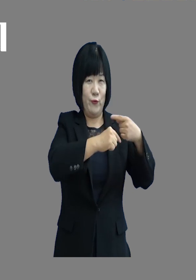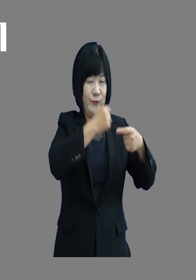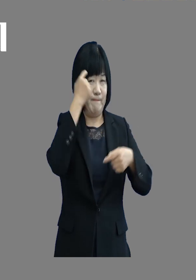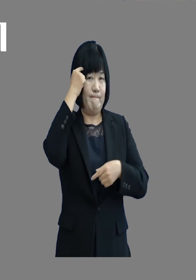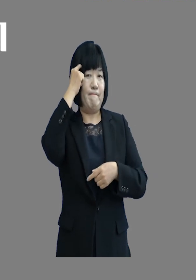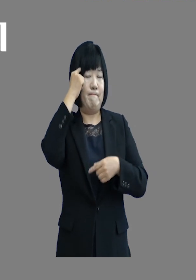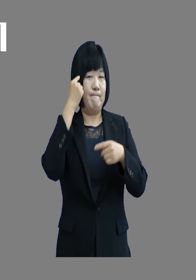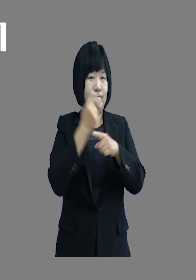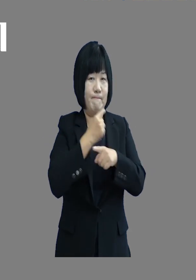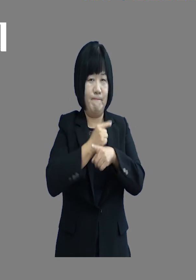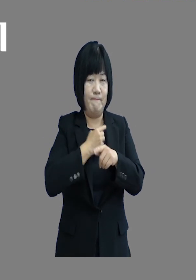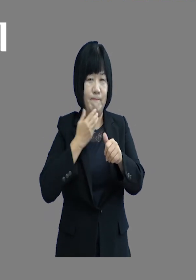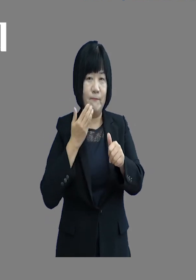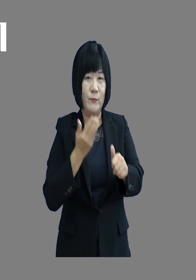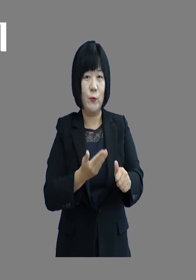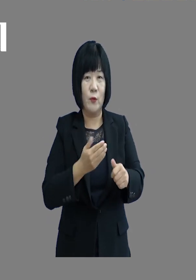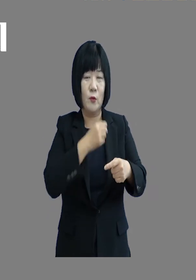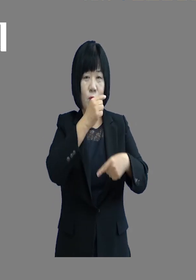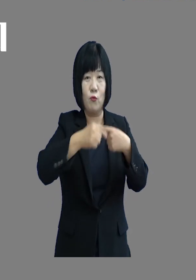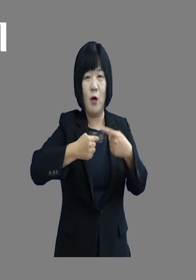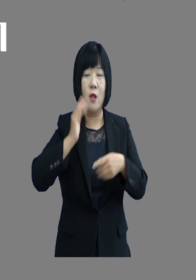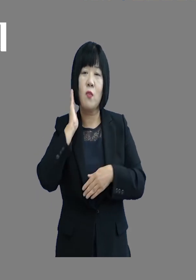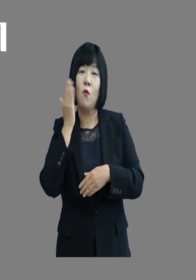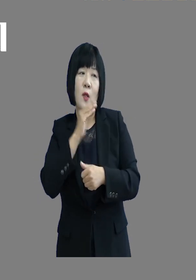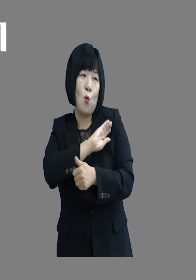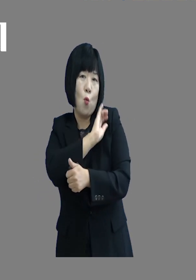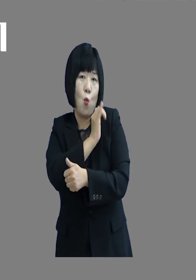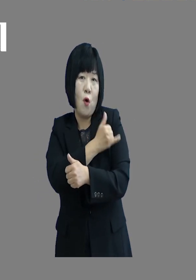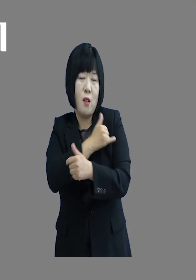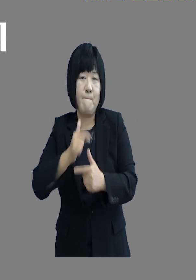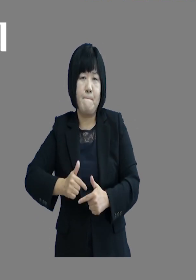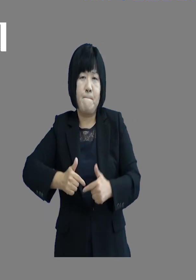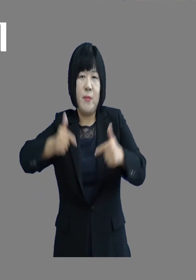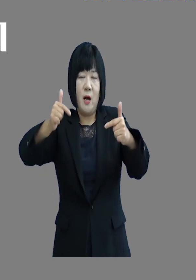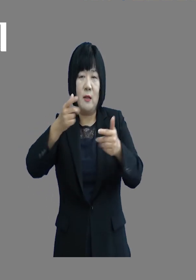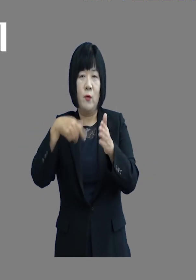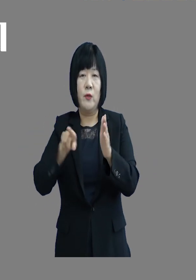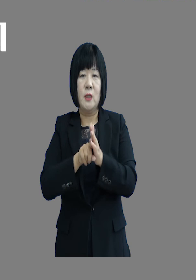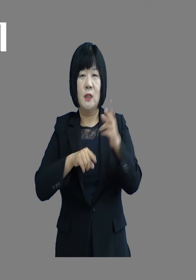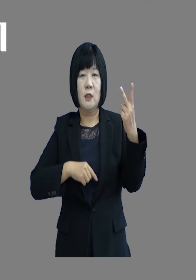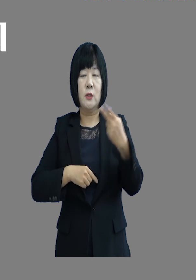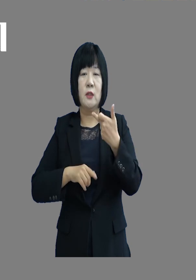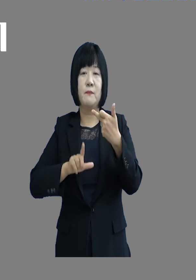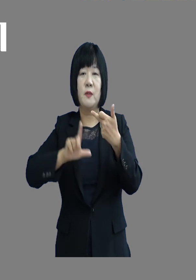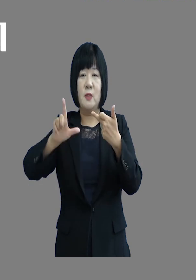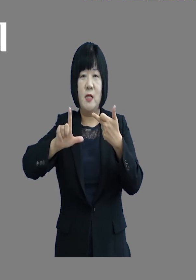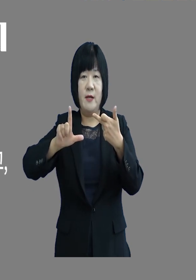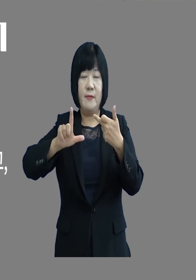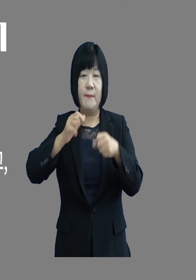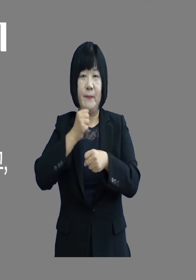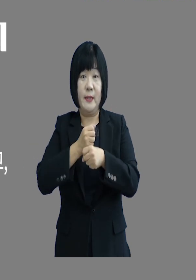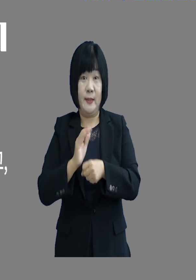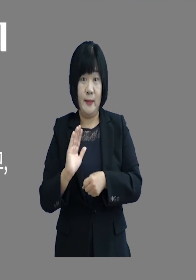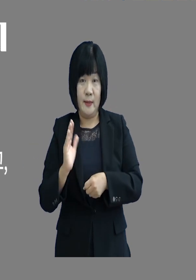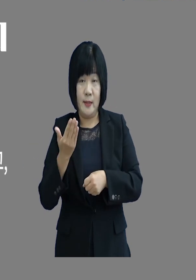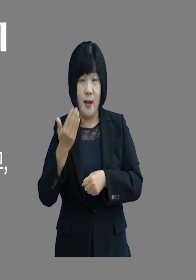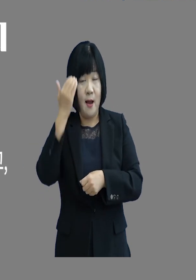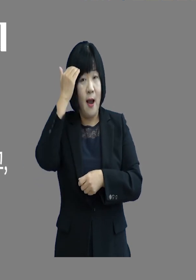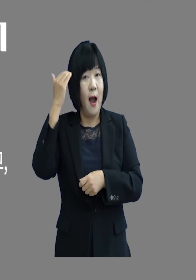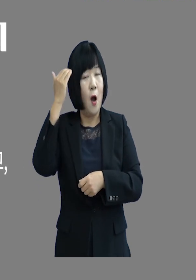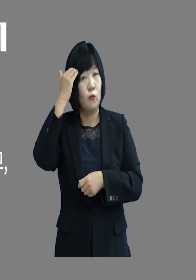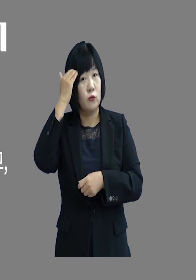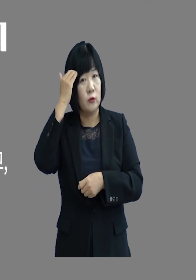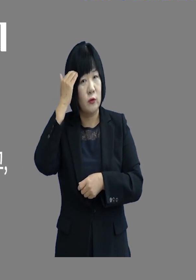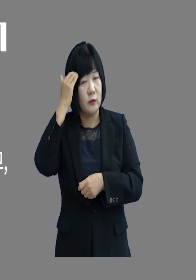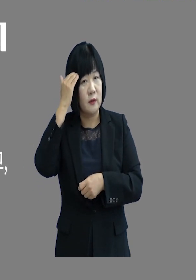인식을 개선하고 수어와 농인의 권리를 확대시키기 위해 2017년에 만들어졌는데요. 우리나라에는